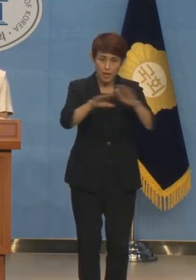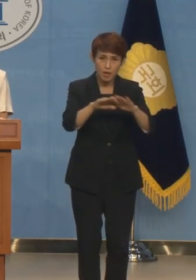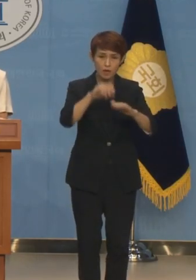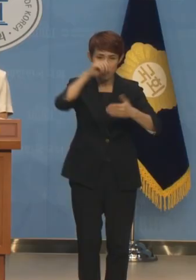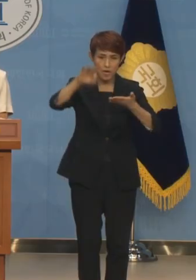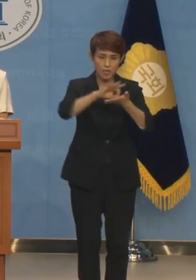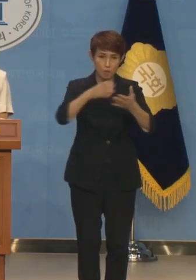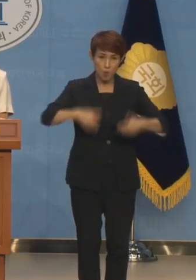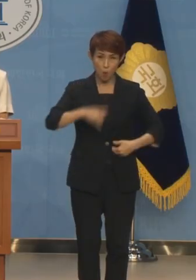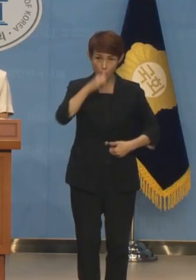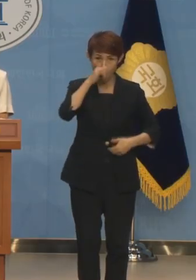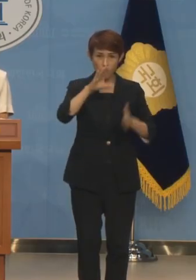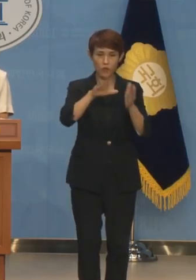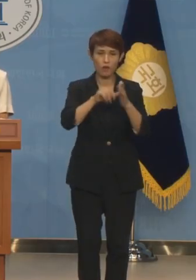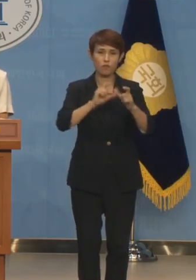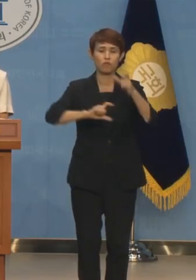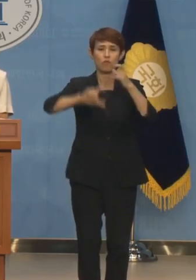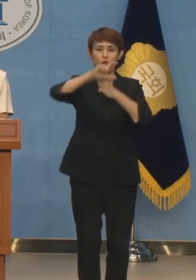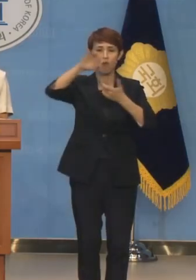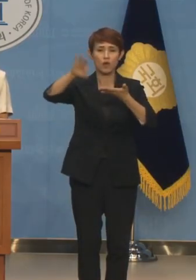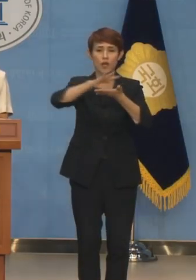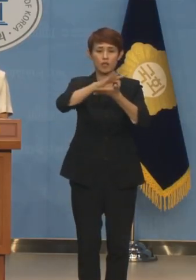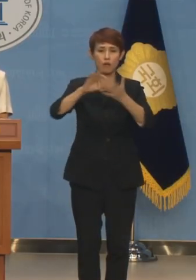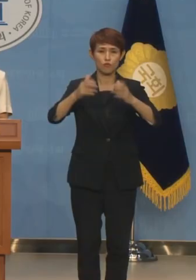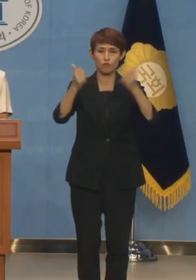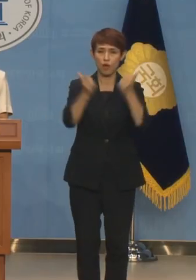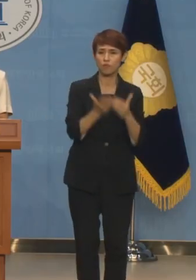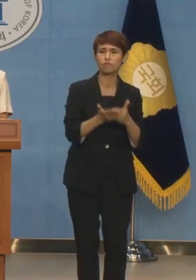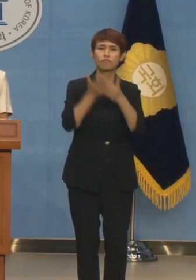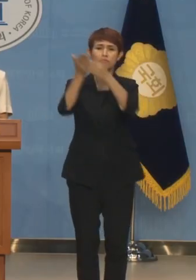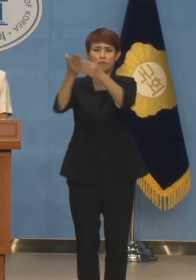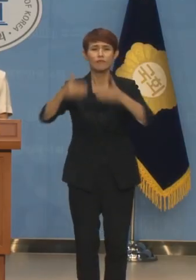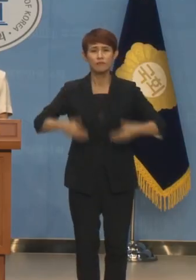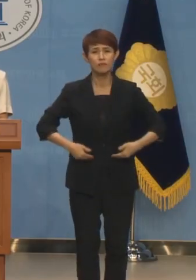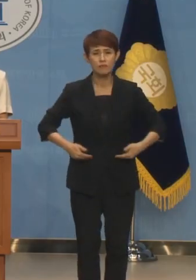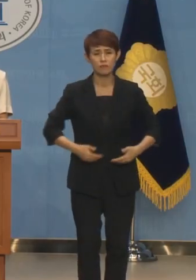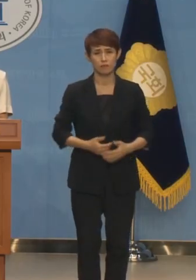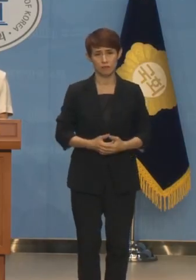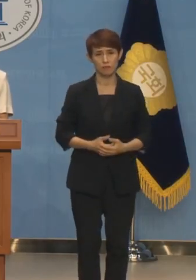경우 추가 경정 예산안을 국회에 제출해야 합니다.